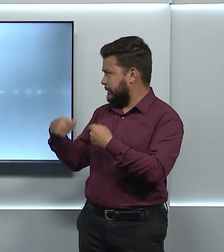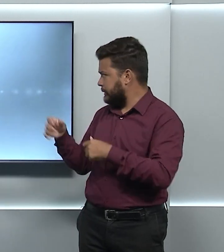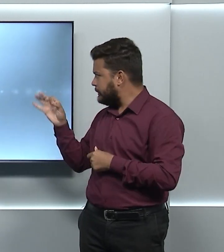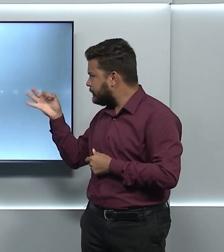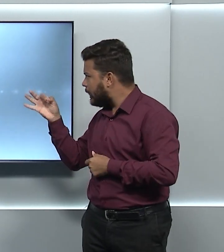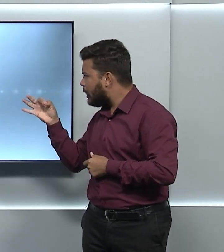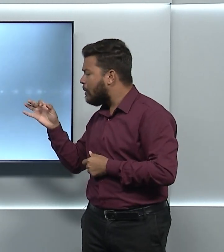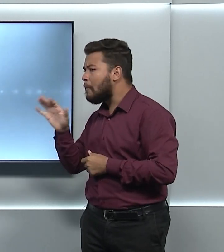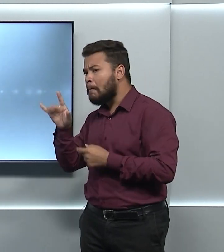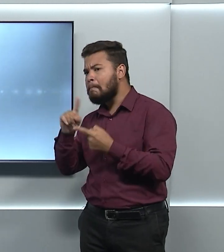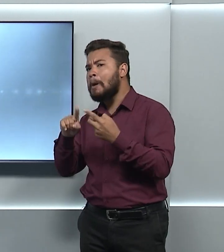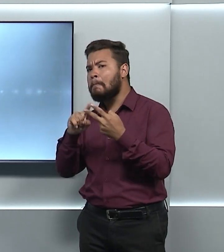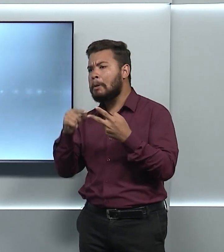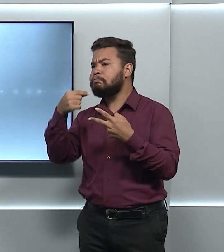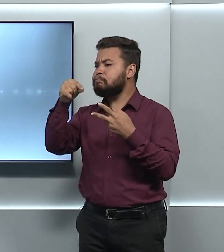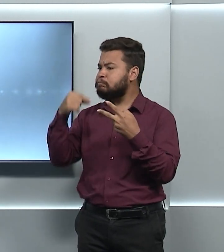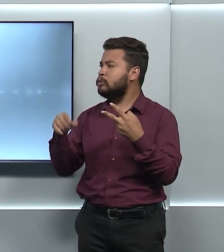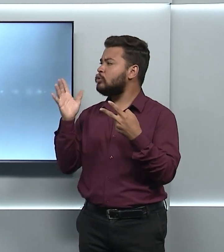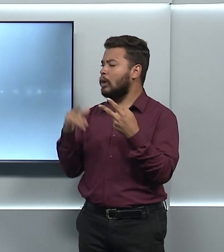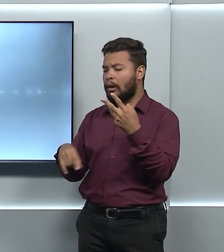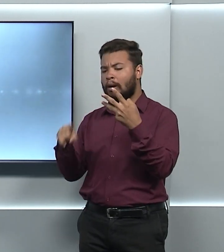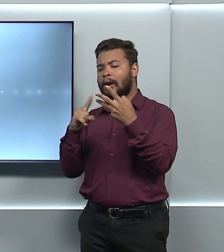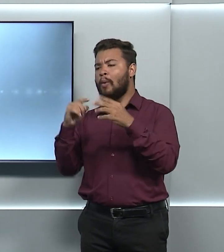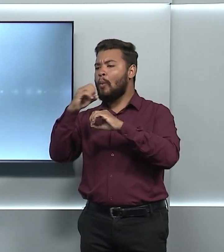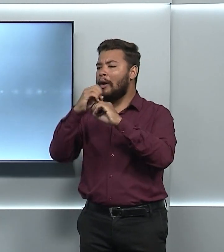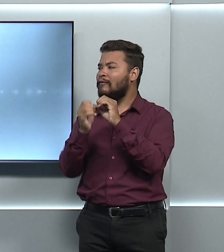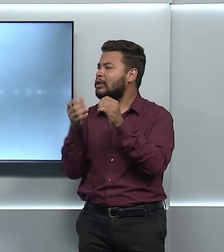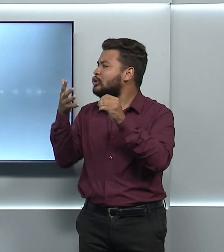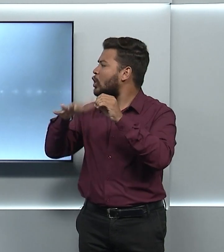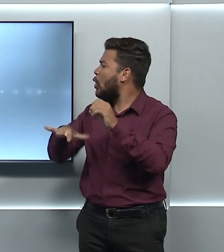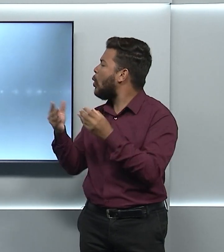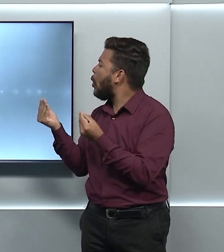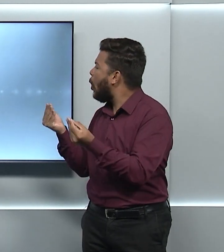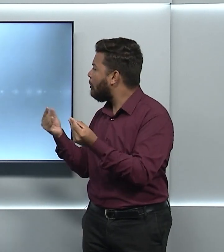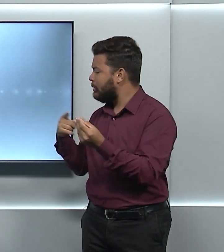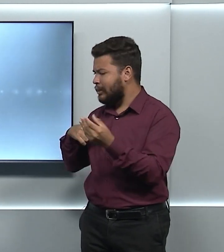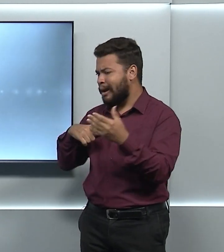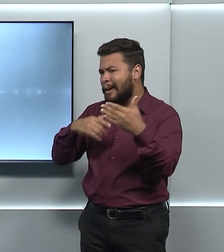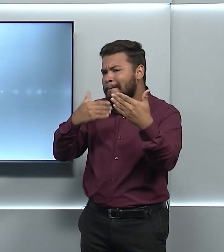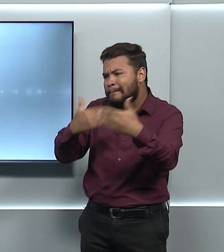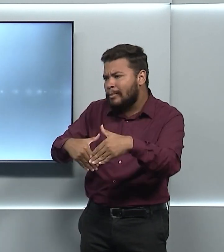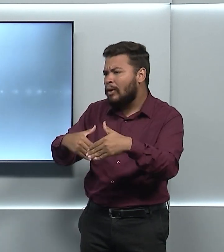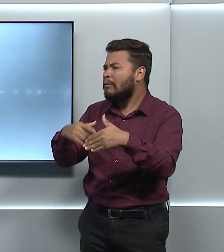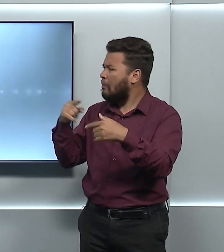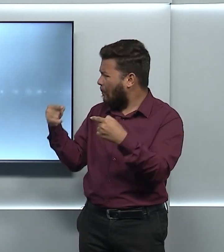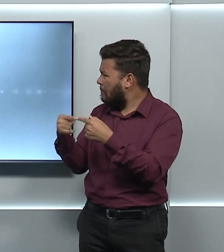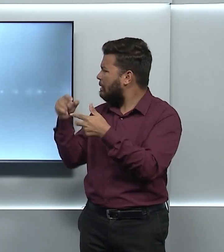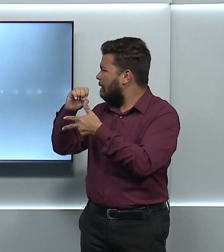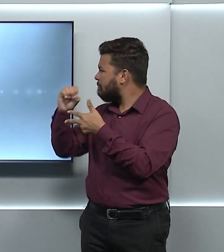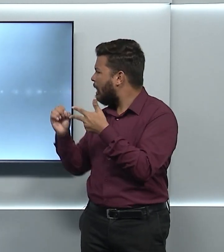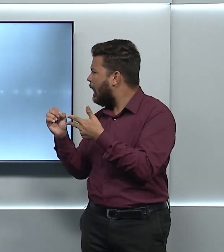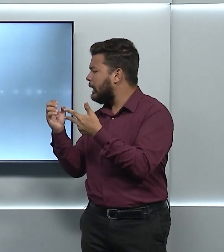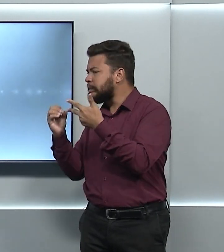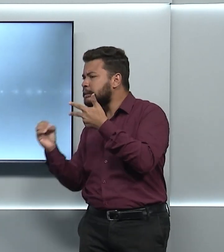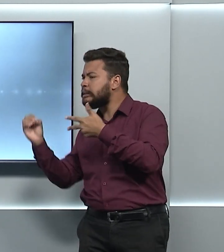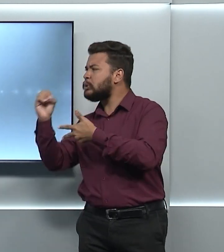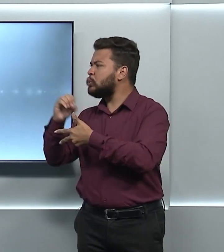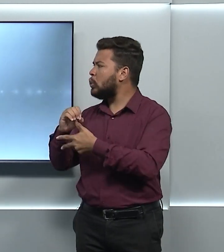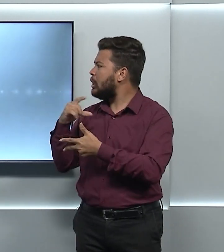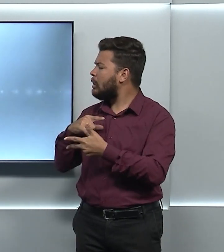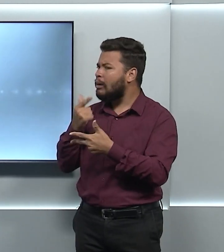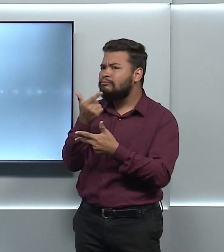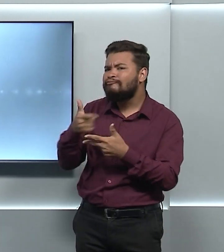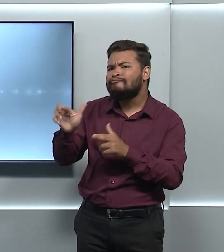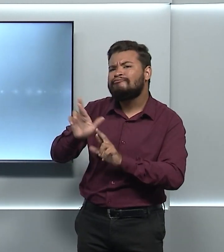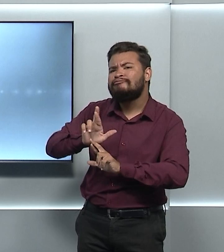pessoa se candidata à vaga do FG Inclui? É o processo seletivo normal a partir do Enem, SISU? Há um outro processo? Acho que as pessoas talvez